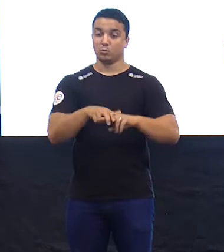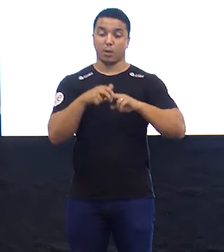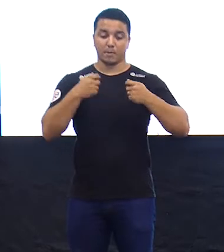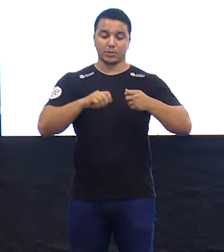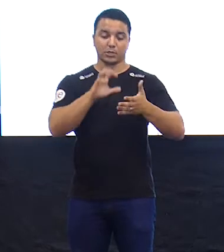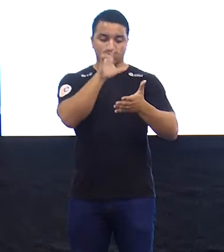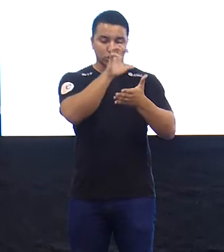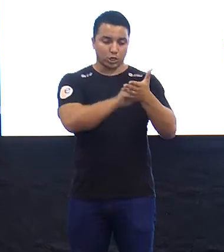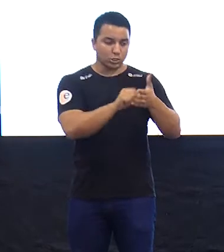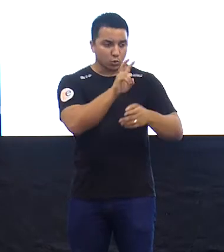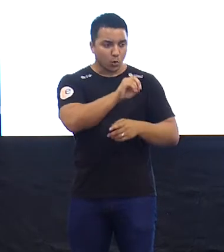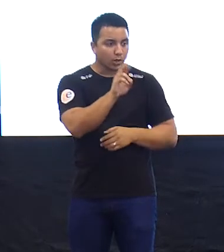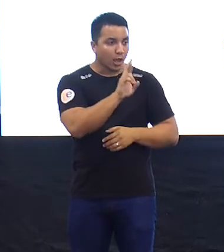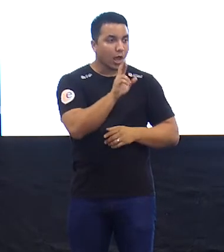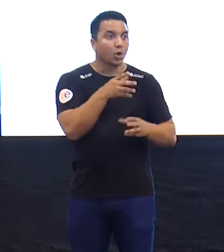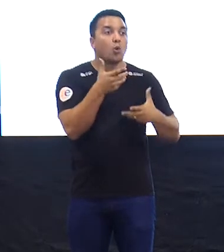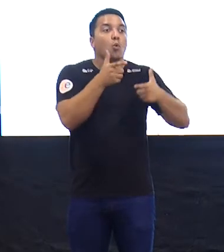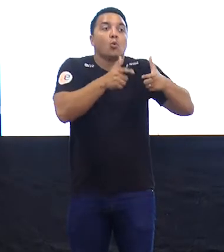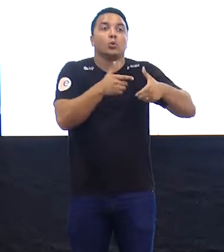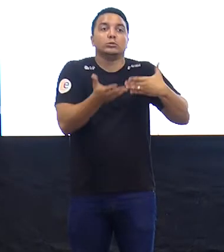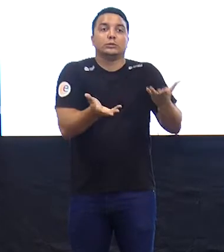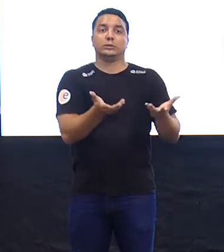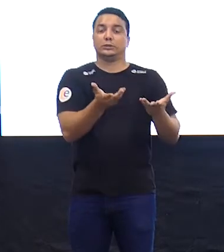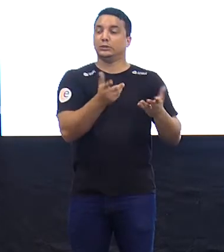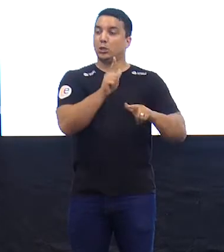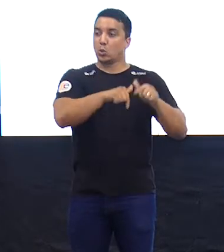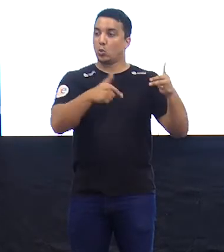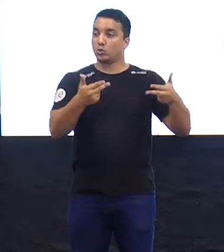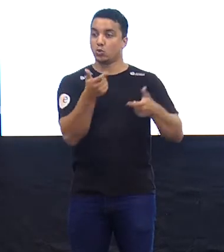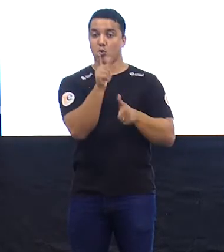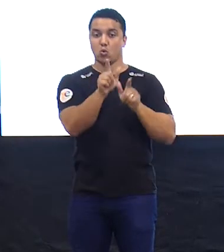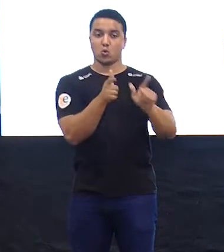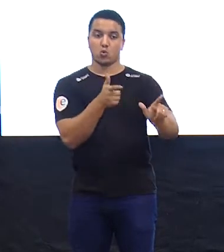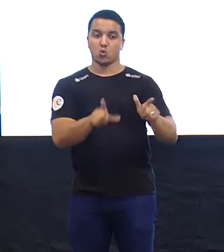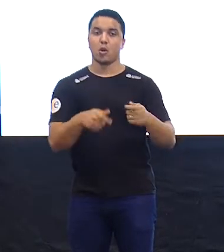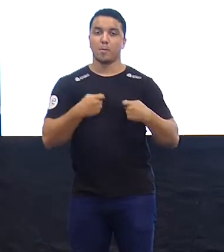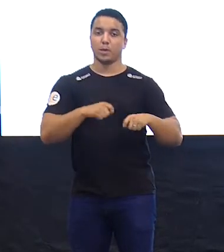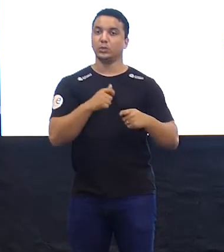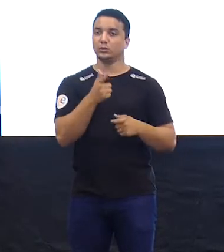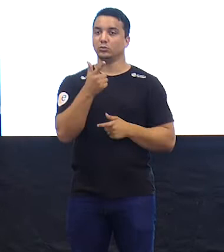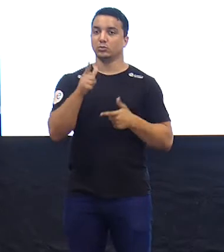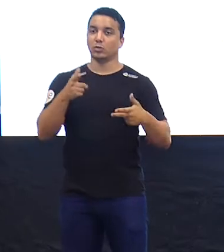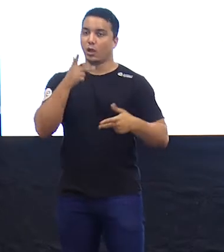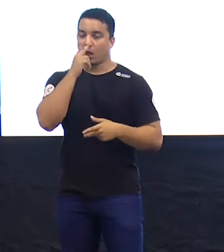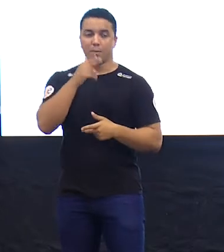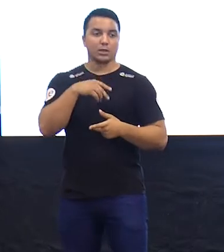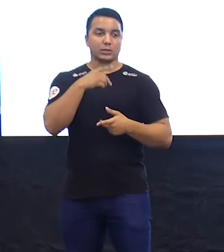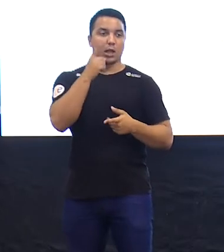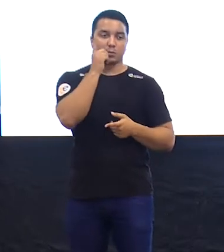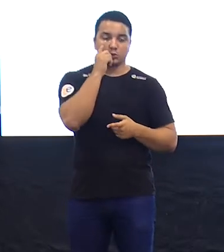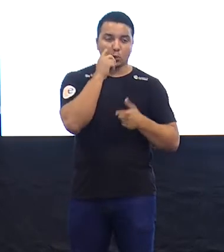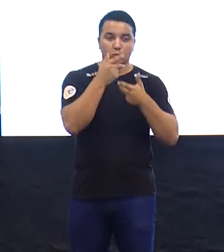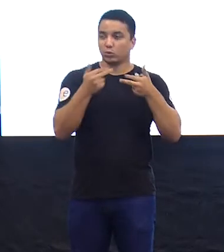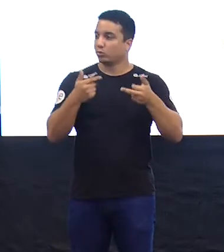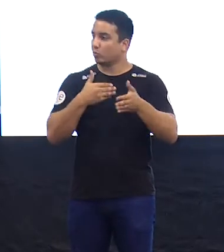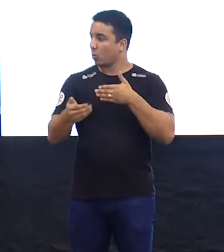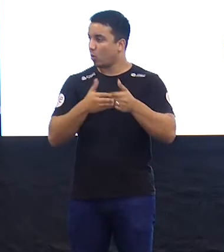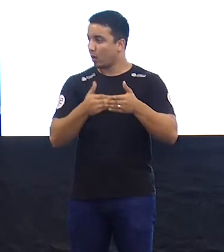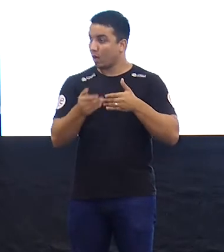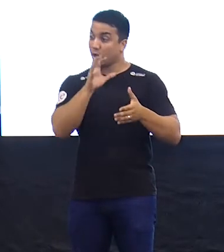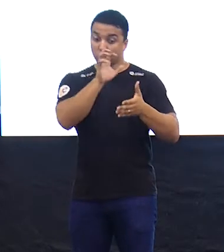tirar R$ 50 de alguns produtos, eu vou ter que tirar alguma coisa, um biscoito, uma coisa, tem que tirar. Então